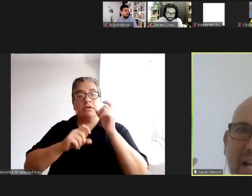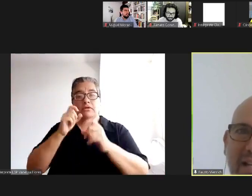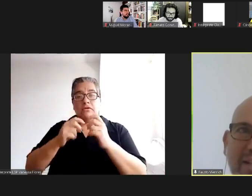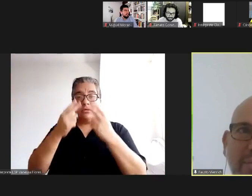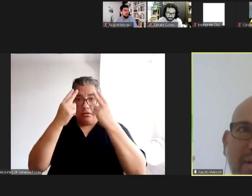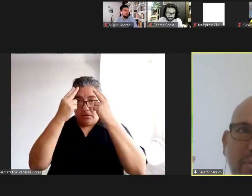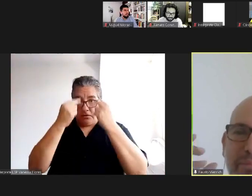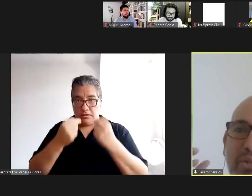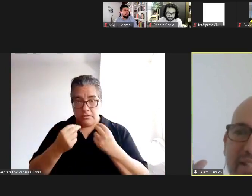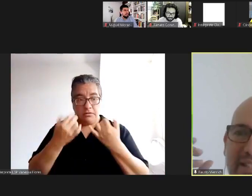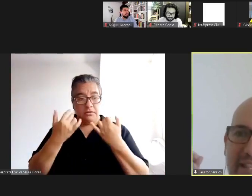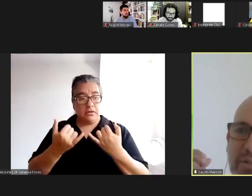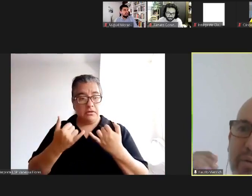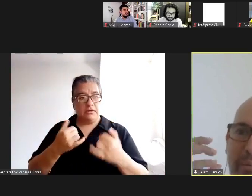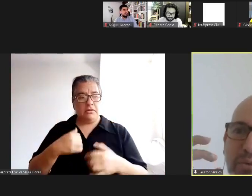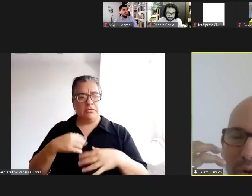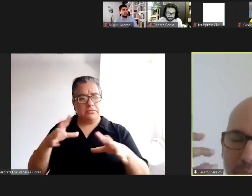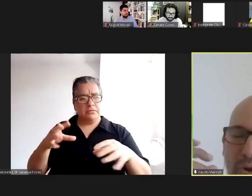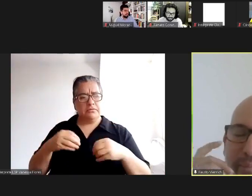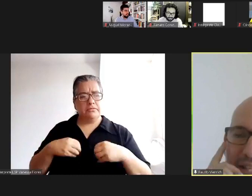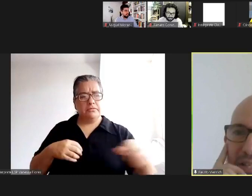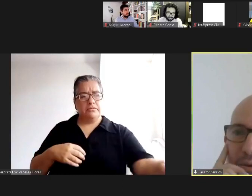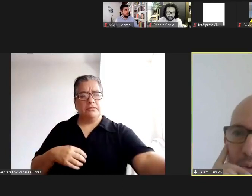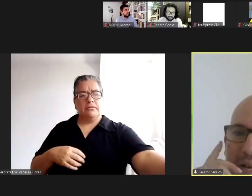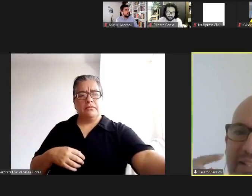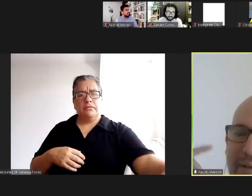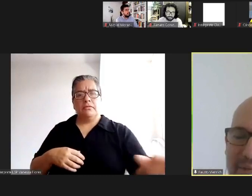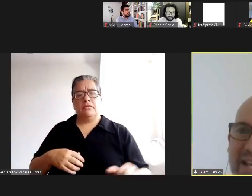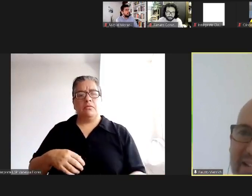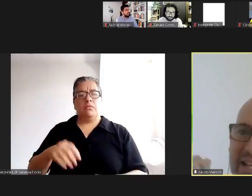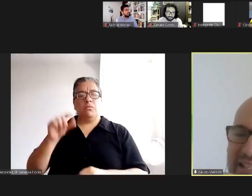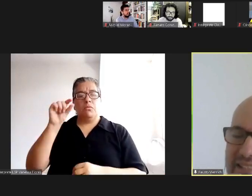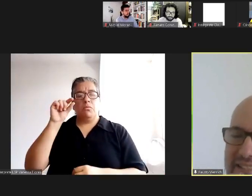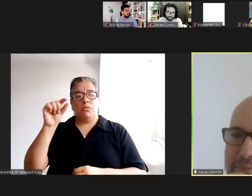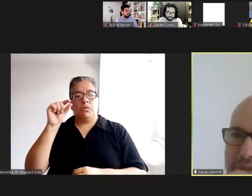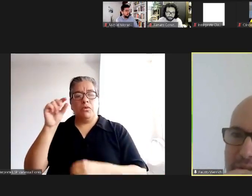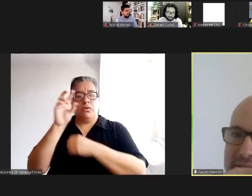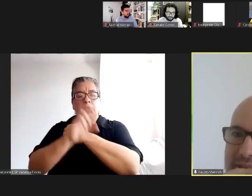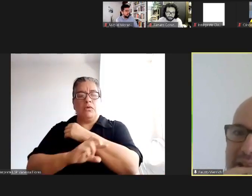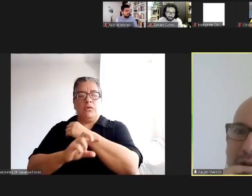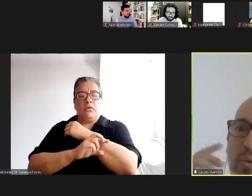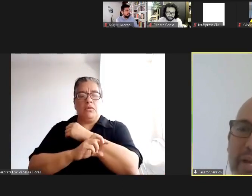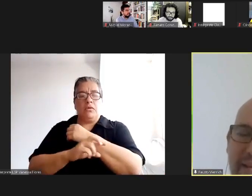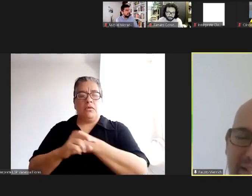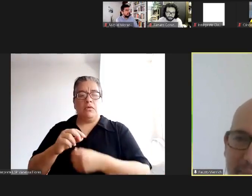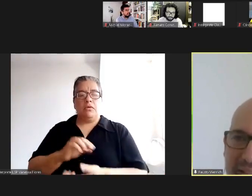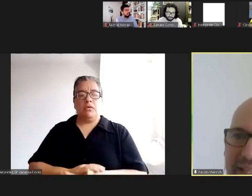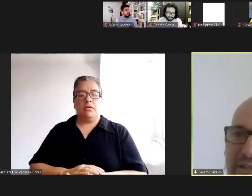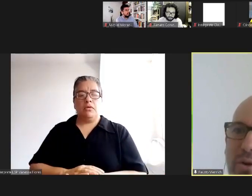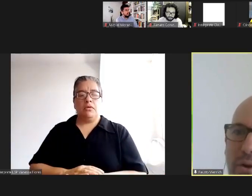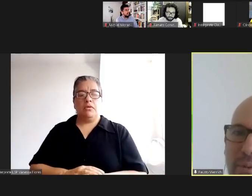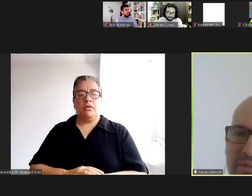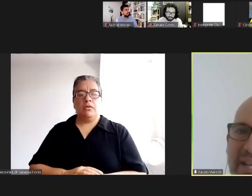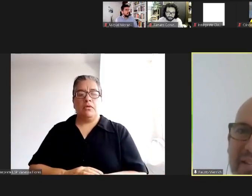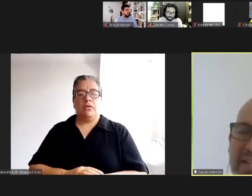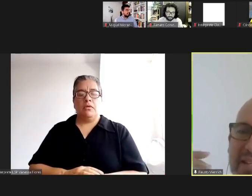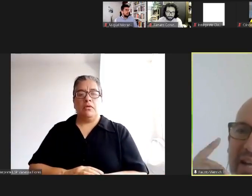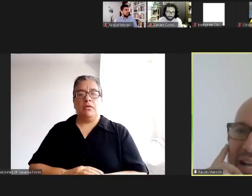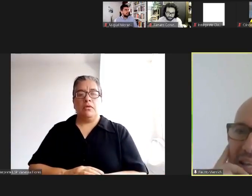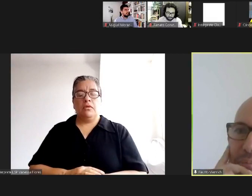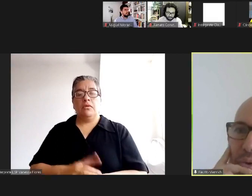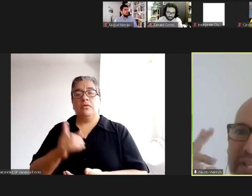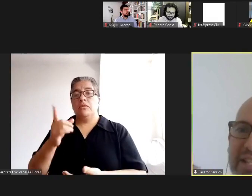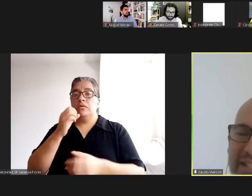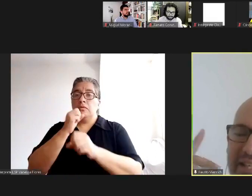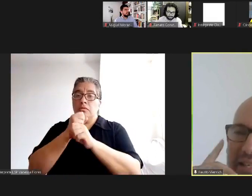este es un reconocimiento que se hizo, éramos uno de los pocos países en los cuales había estas excepciones, lo cual evidentemente no obsta